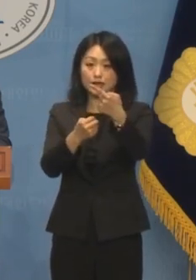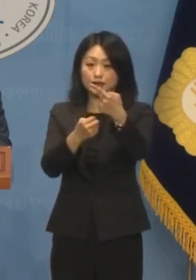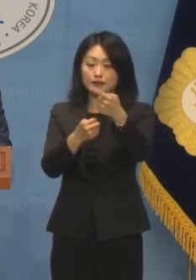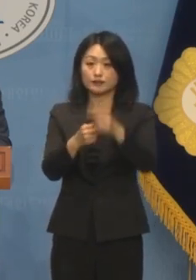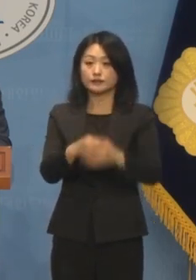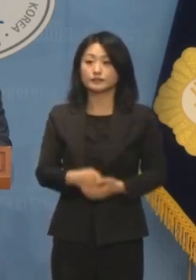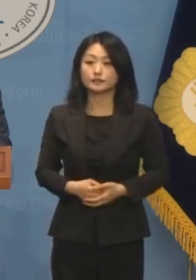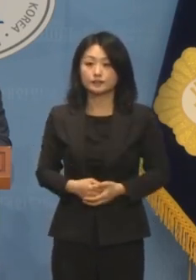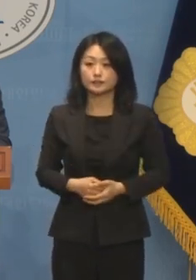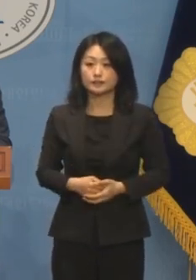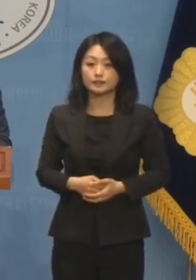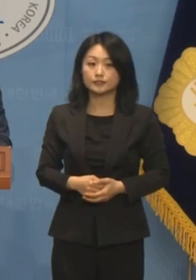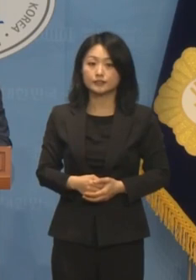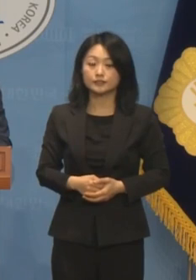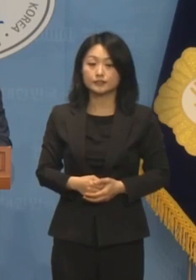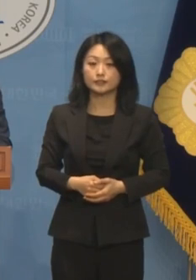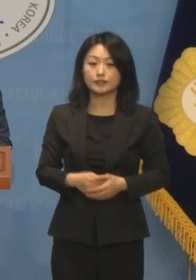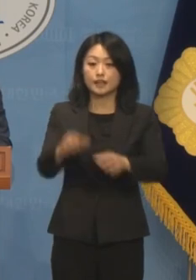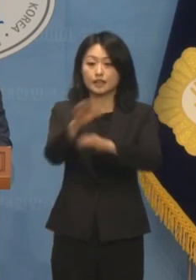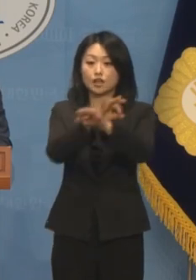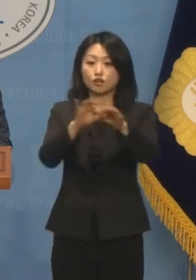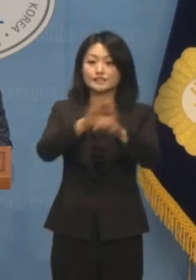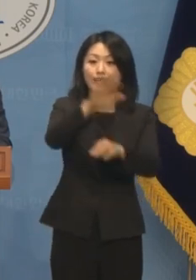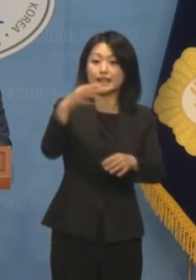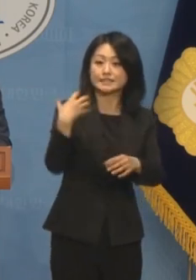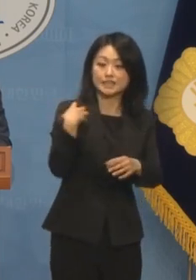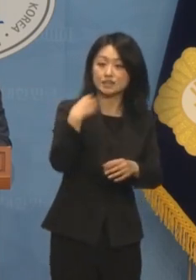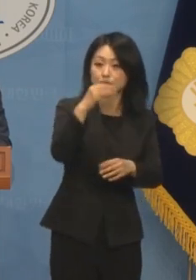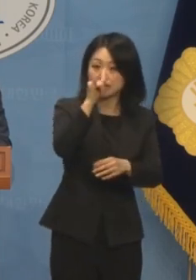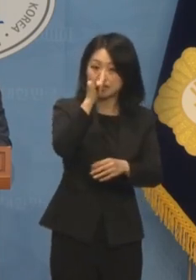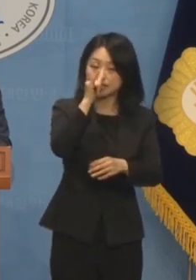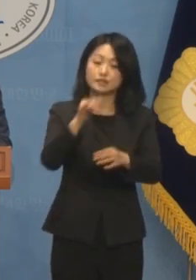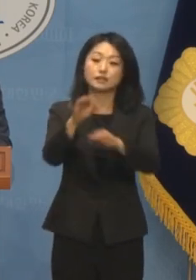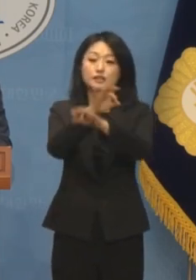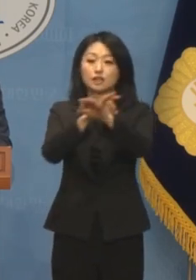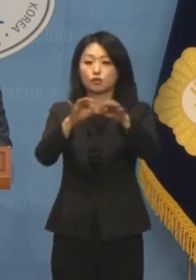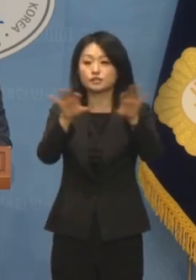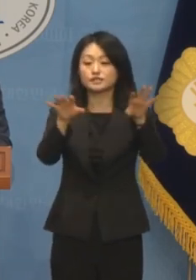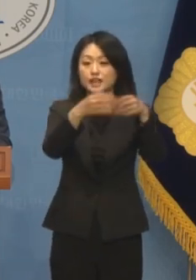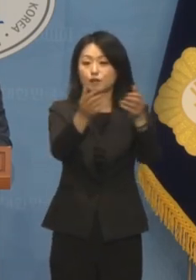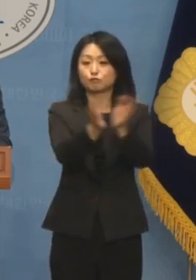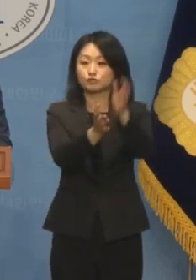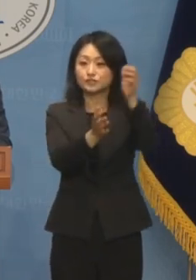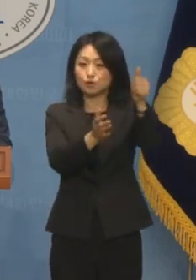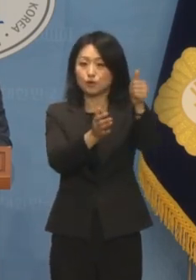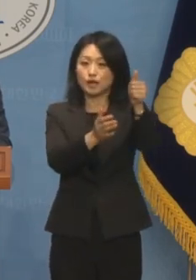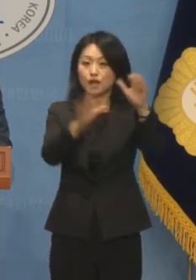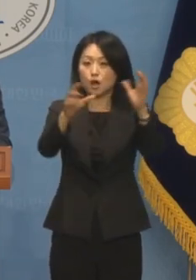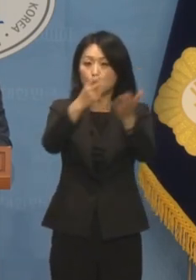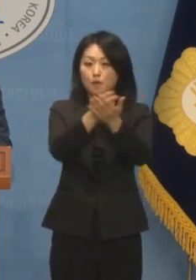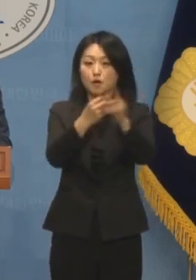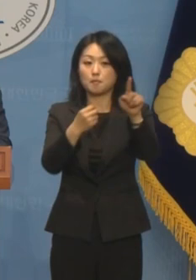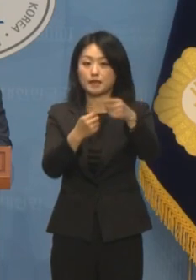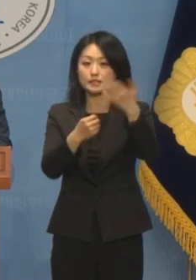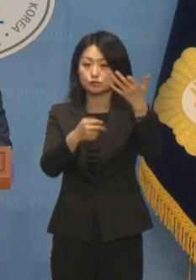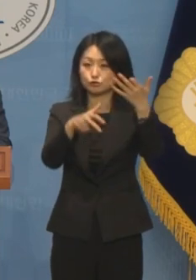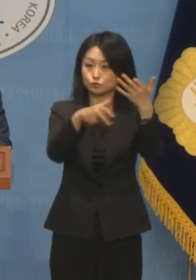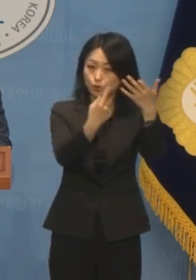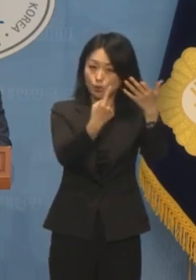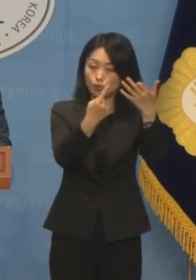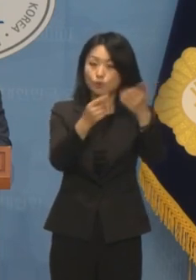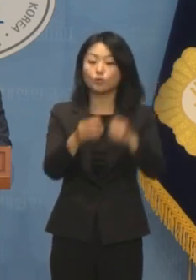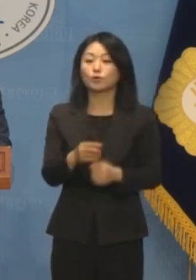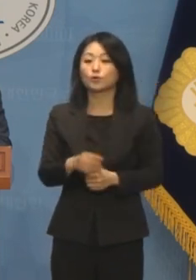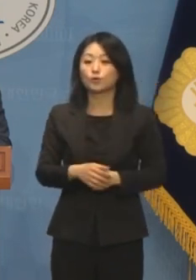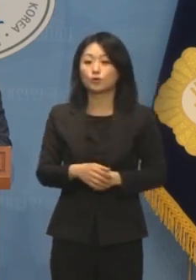제11조 다시 하겠습니다. 경제를 책임지는 경제부총리가 헌법 제119조와 경제적, 사회적